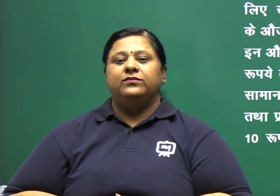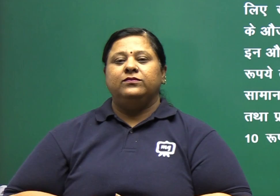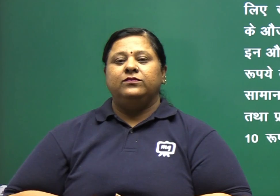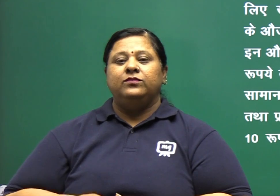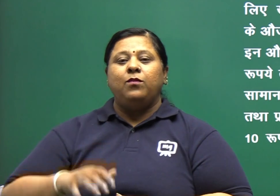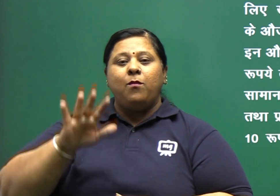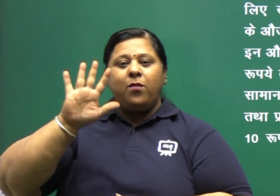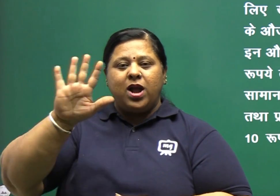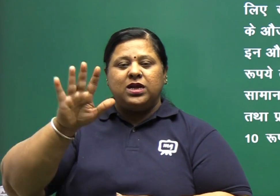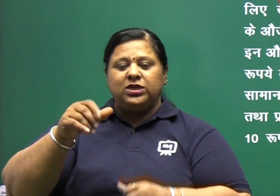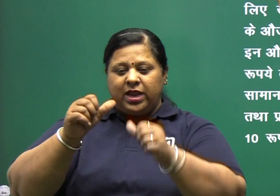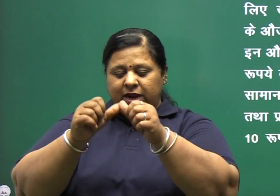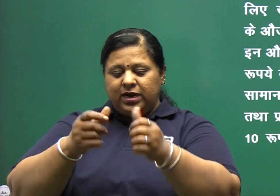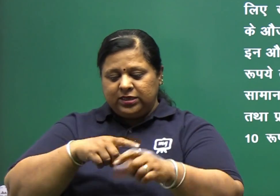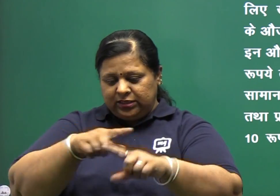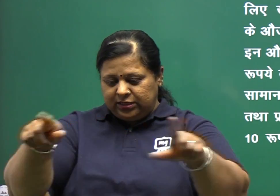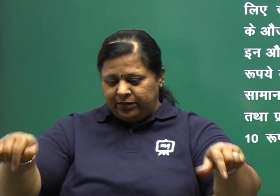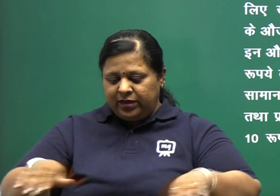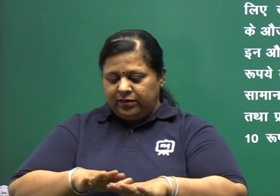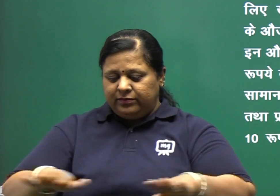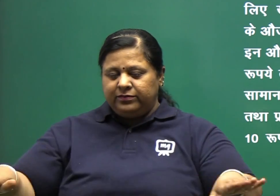5 एकड़ जमीन